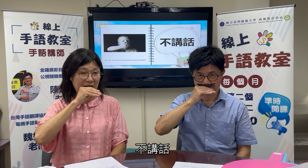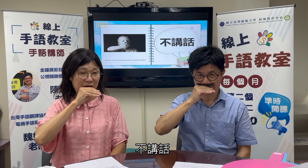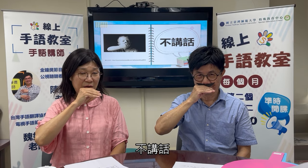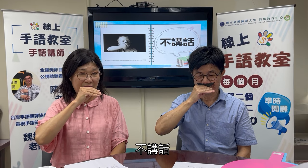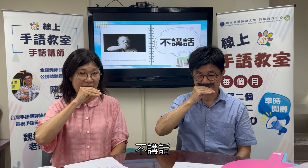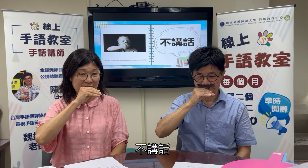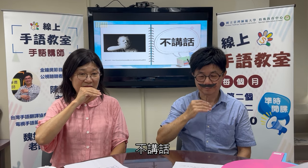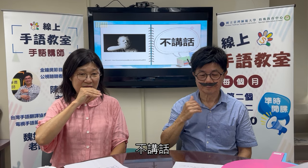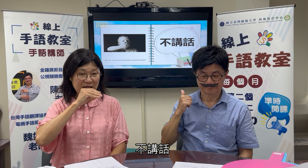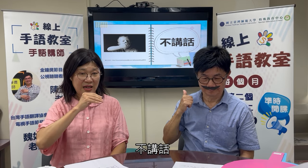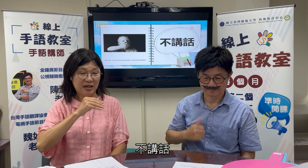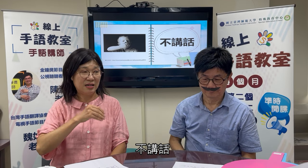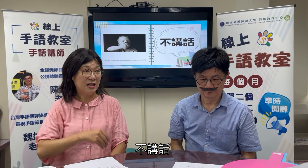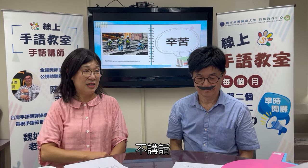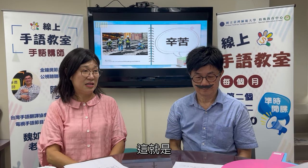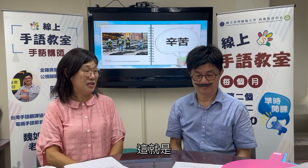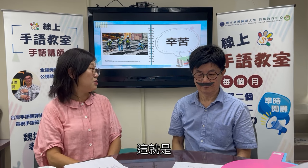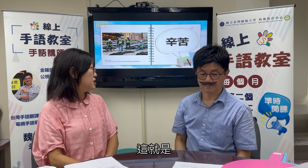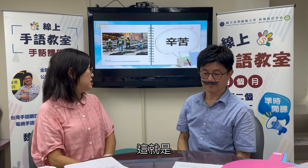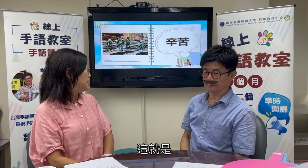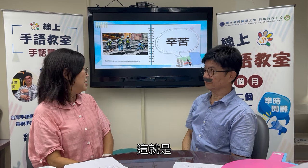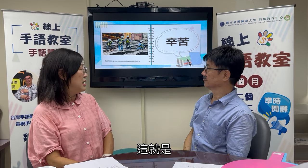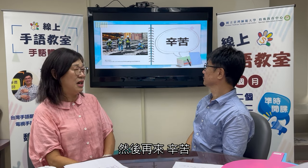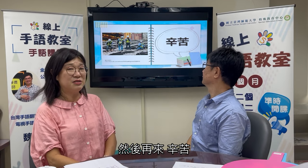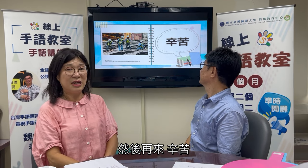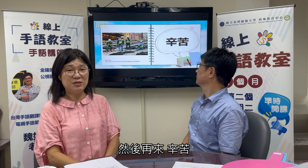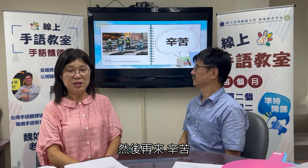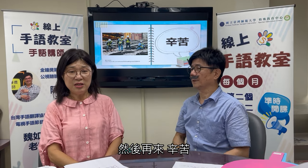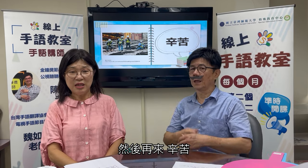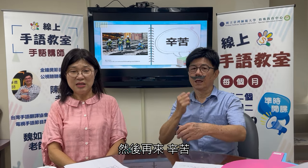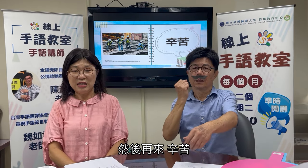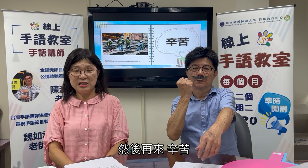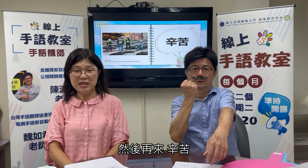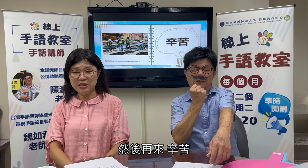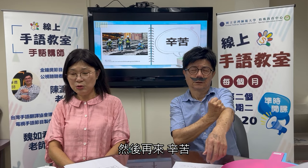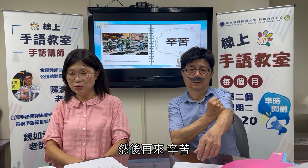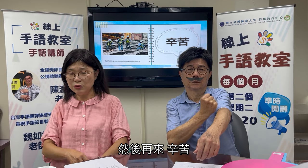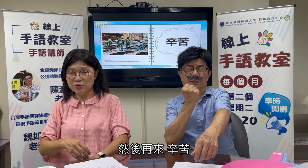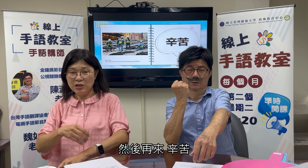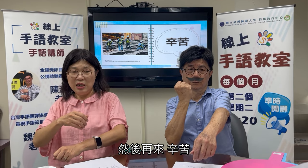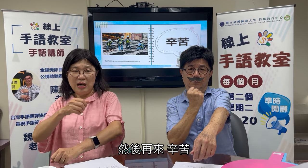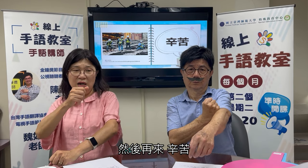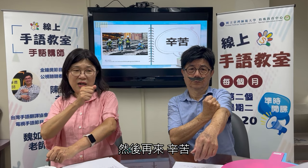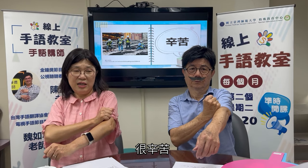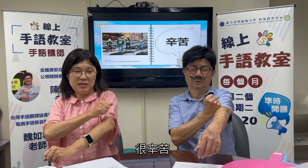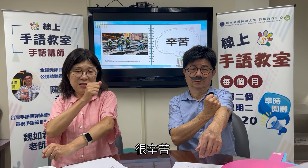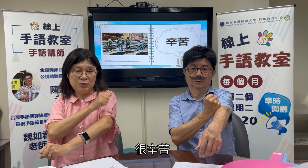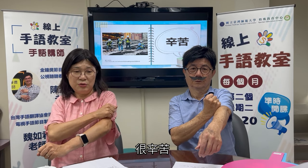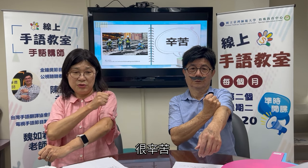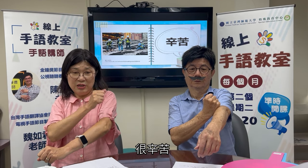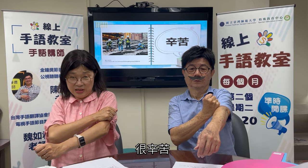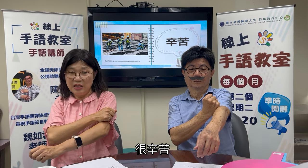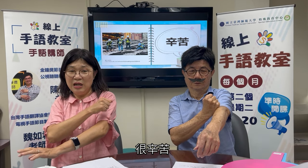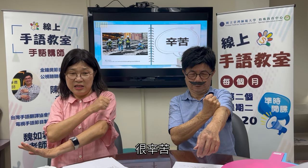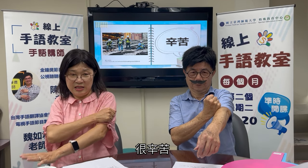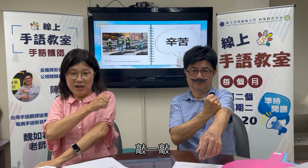话。这个就是，然后再真辛苦哦，很辛苦，敲一